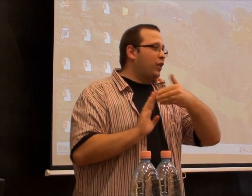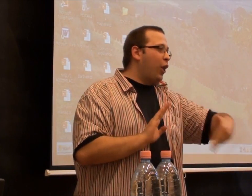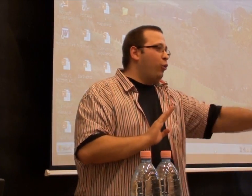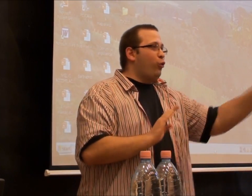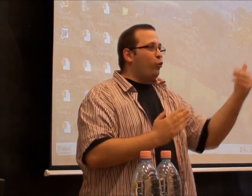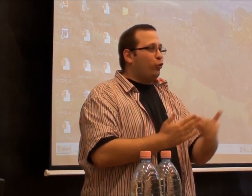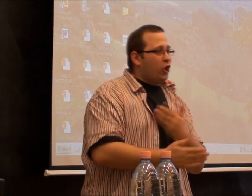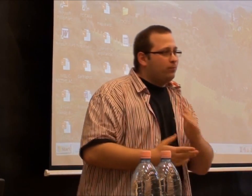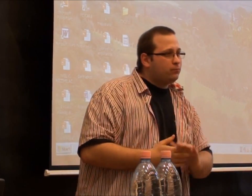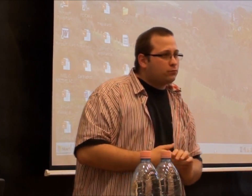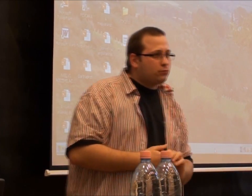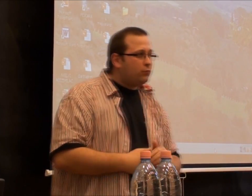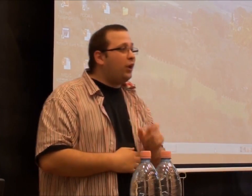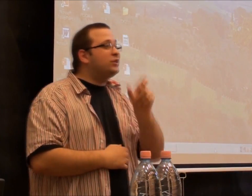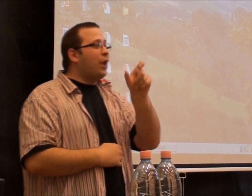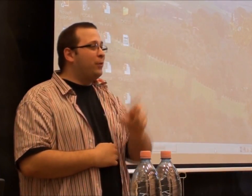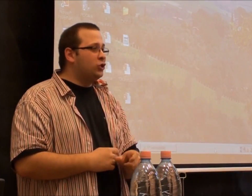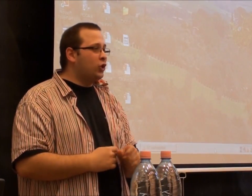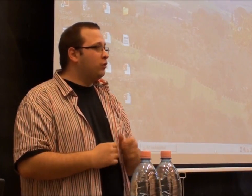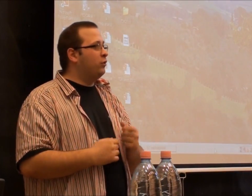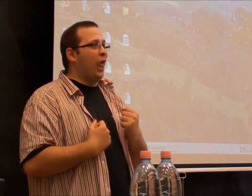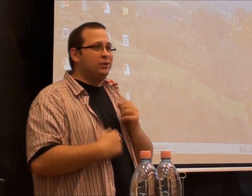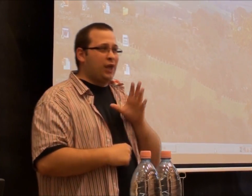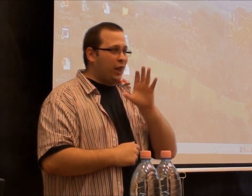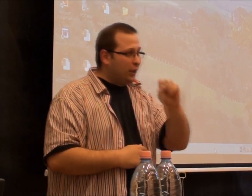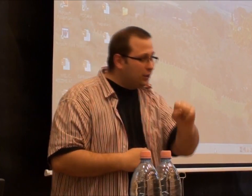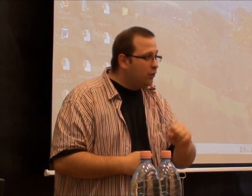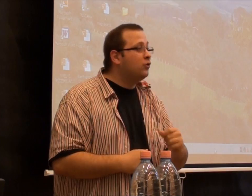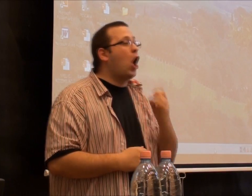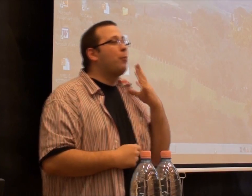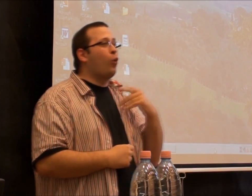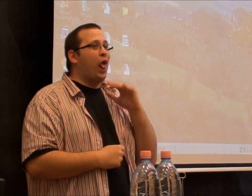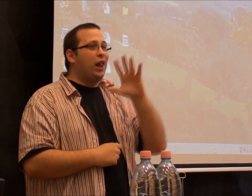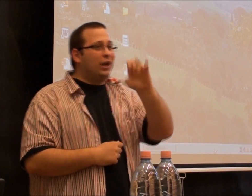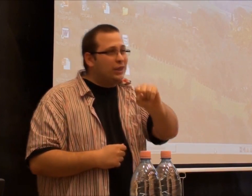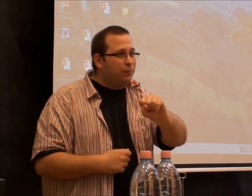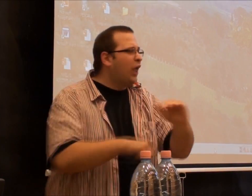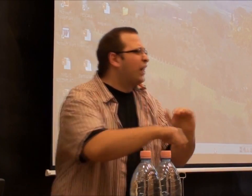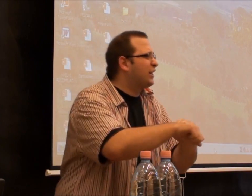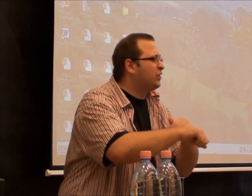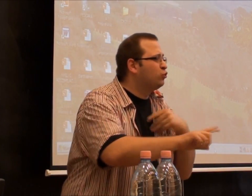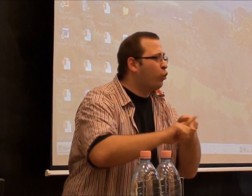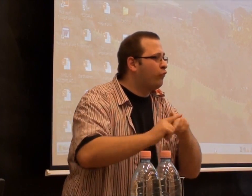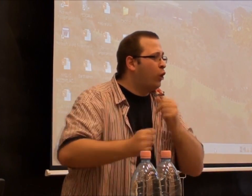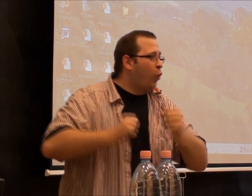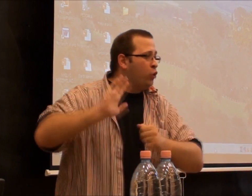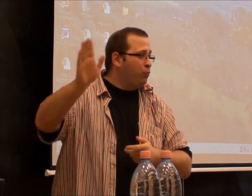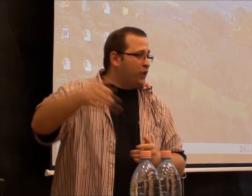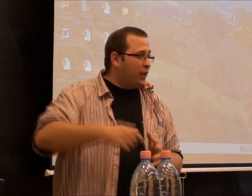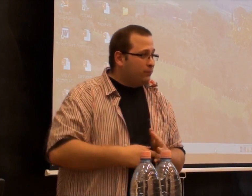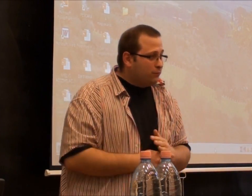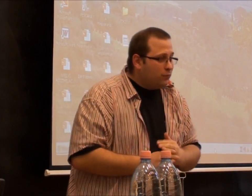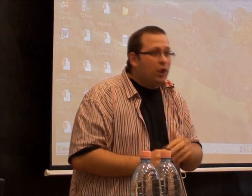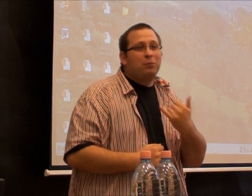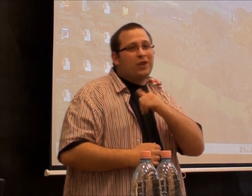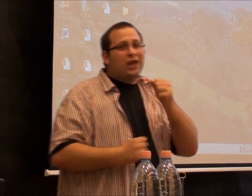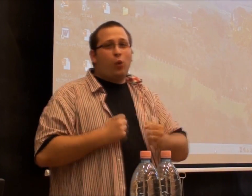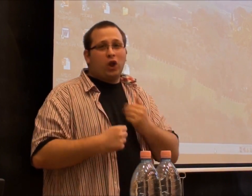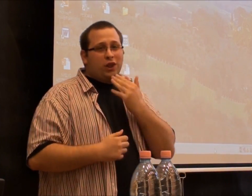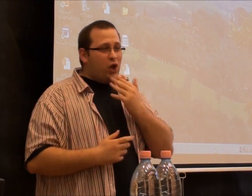Tehát, hogy akkor kezdhetjük előről az egészet. Személyesen nagyon nehéz elérni őket, amikor elnézést dolgomban rohannom kell,